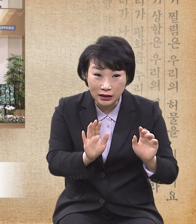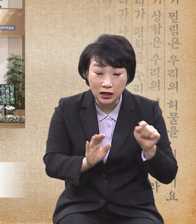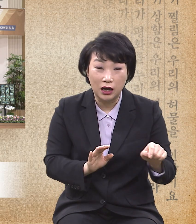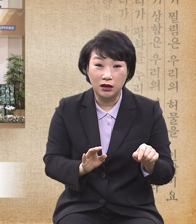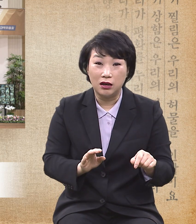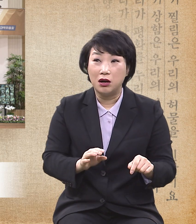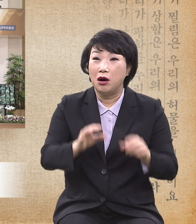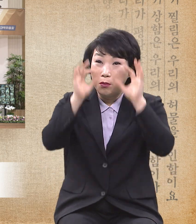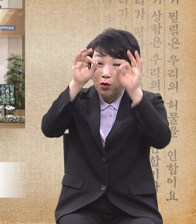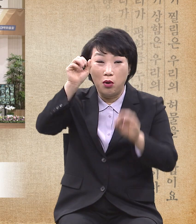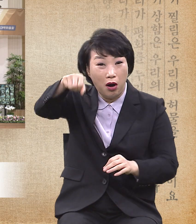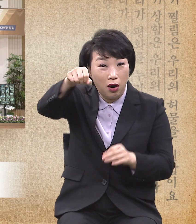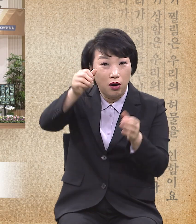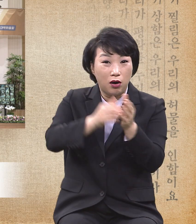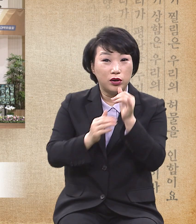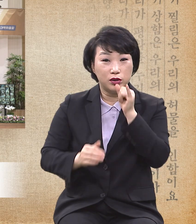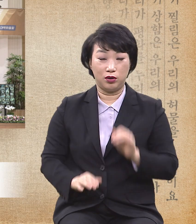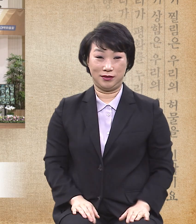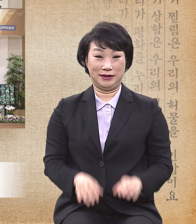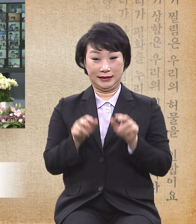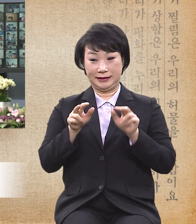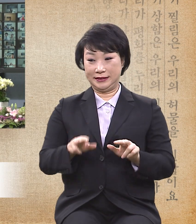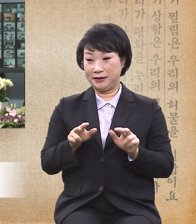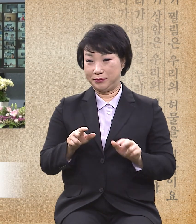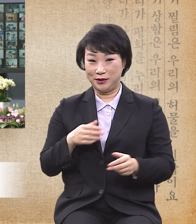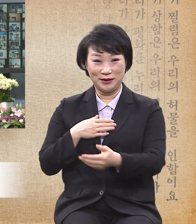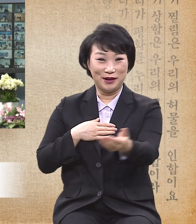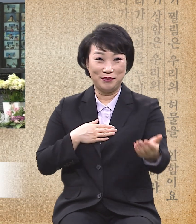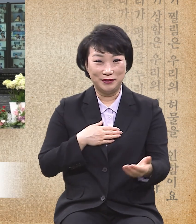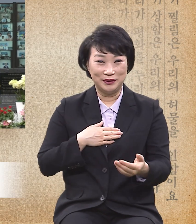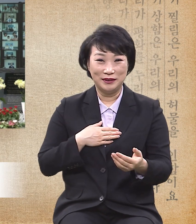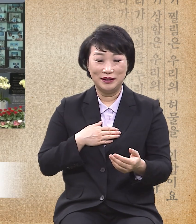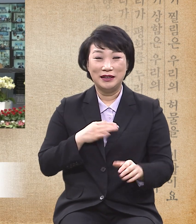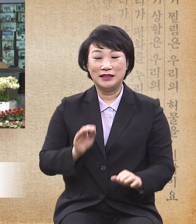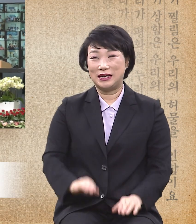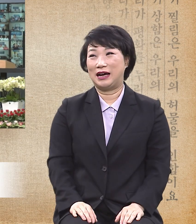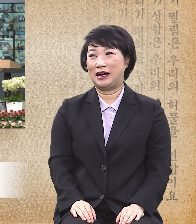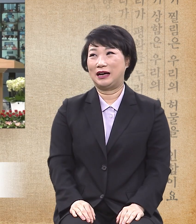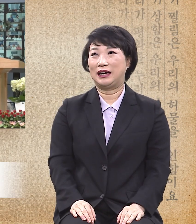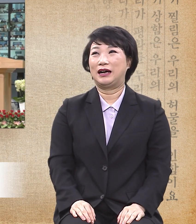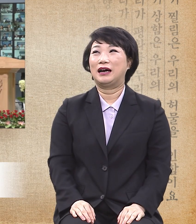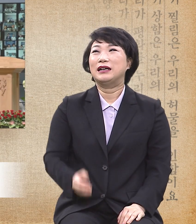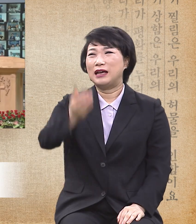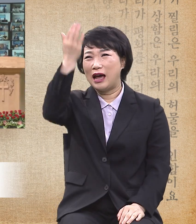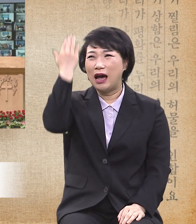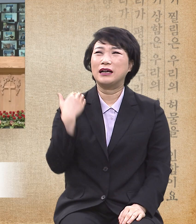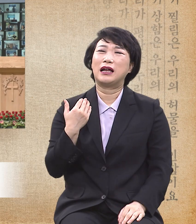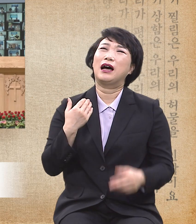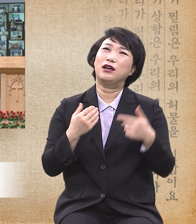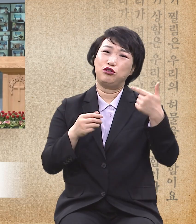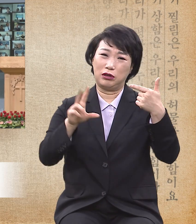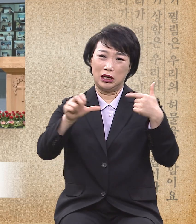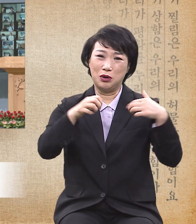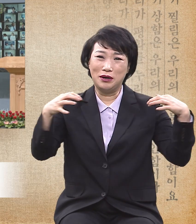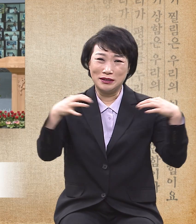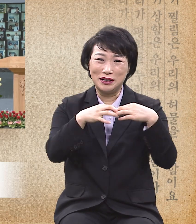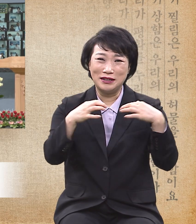그냥 들은 사람이야. 지금도 6.25 전쟁 때